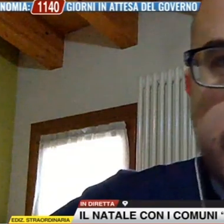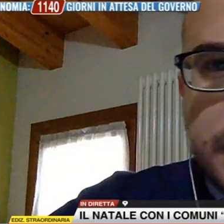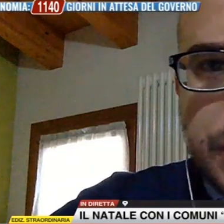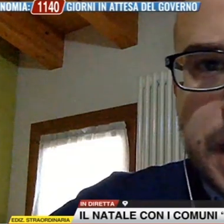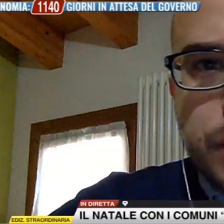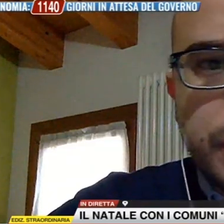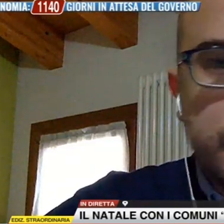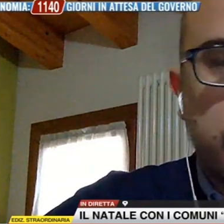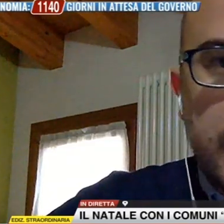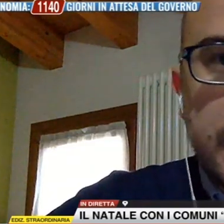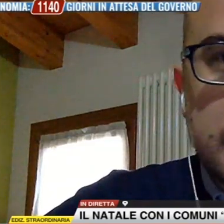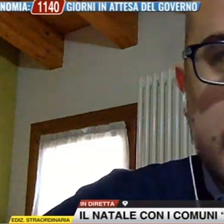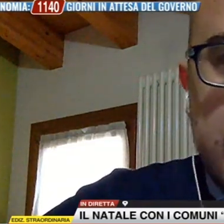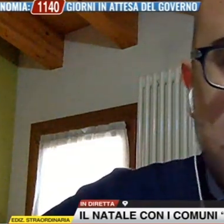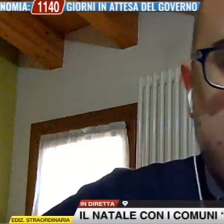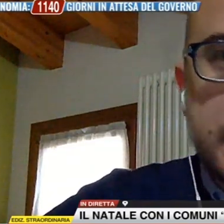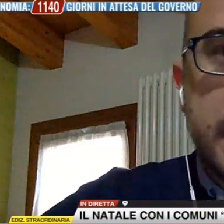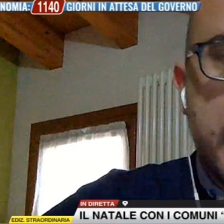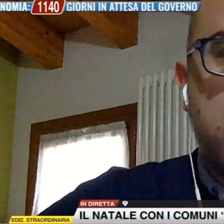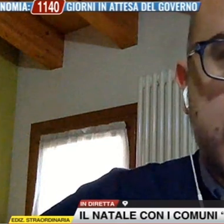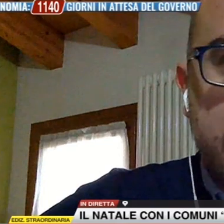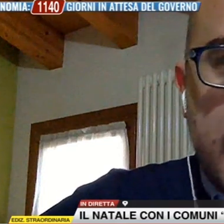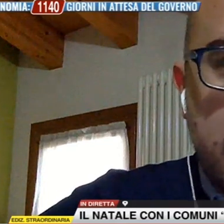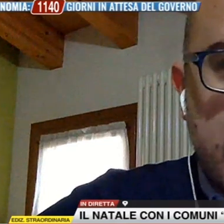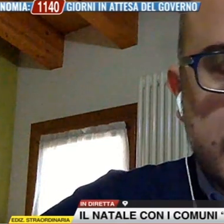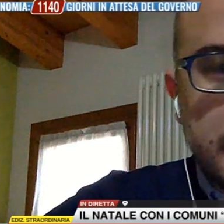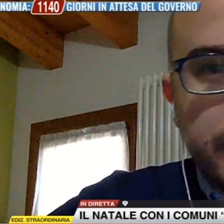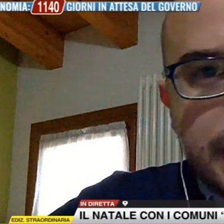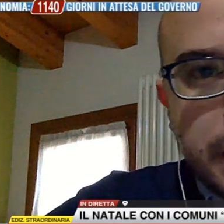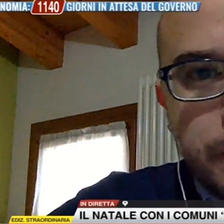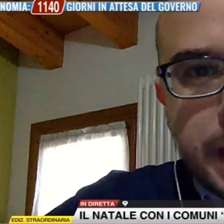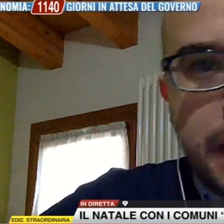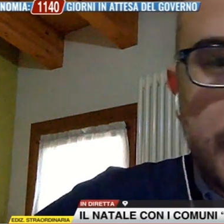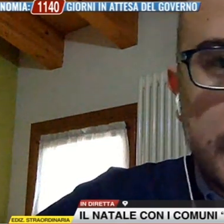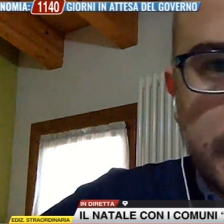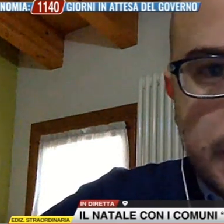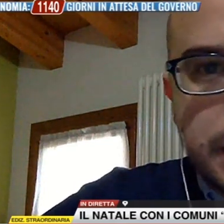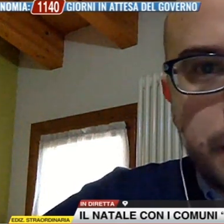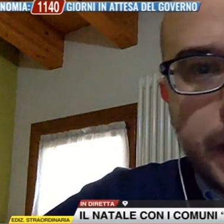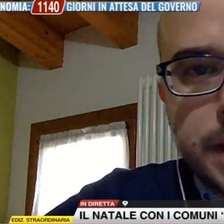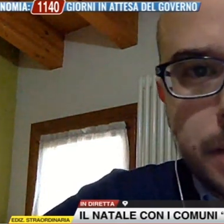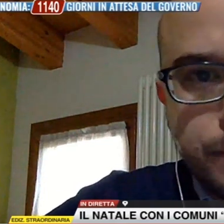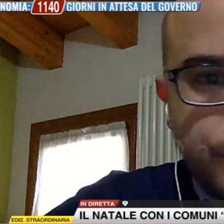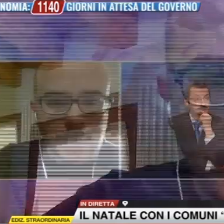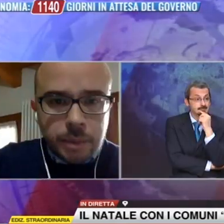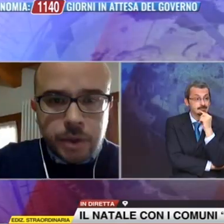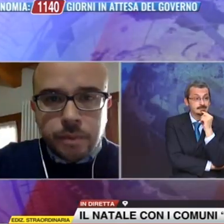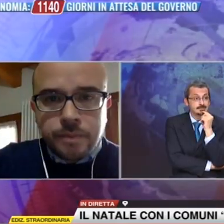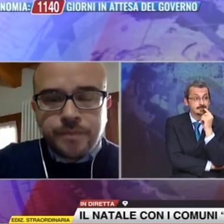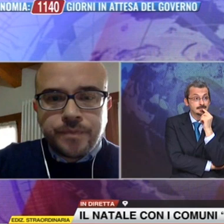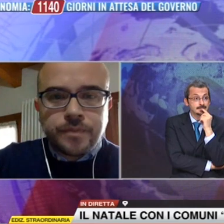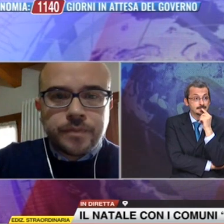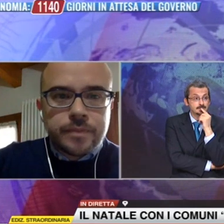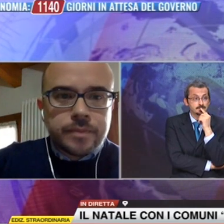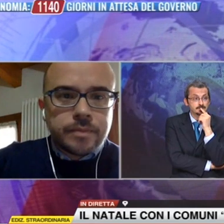vista diversi, Gianangelo. Io ad esempio vorrei che la sanità calabrese possa arrivare ai livelli della sanità veneta, perché ne va dell'interesse del paese. Ma intanto